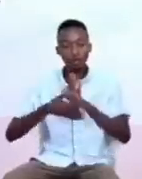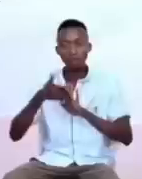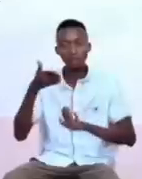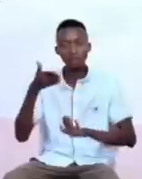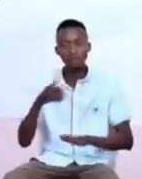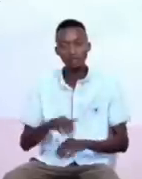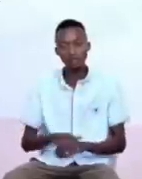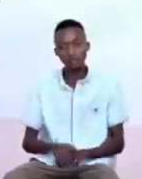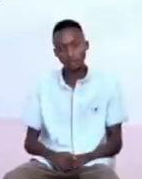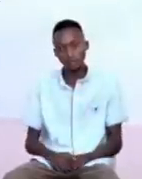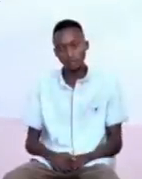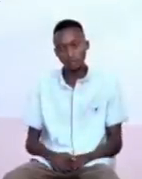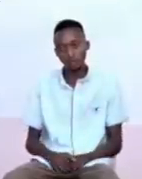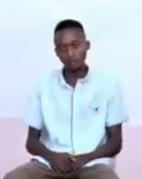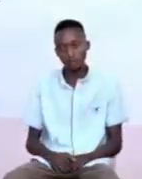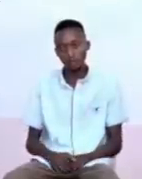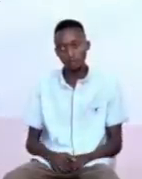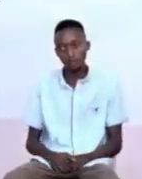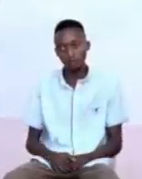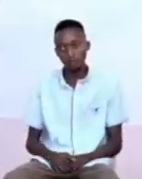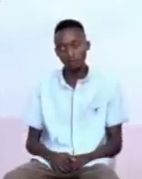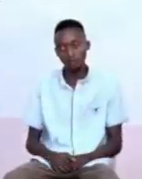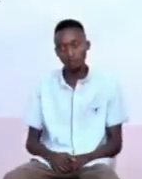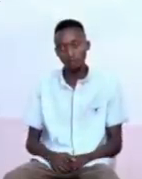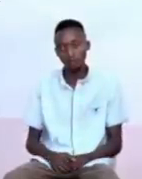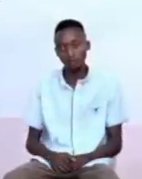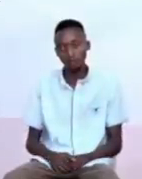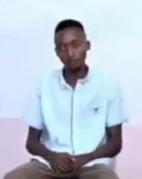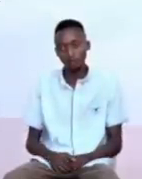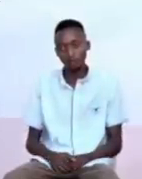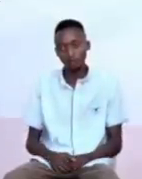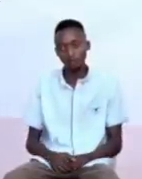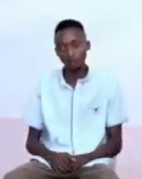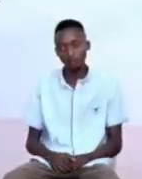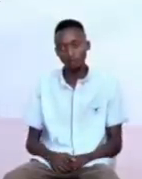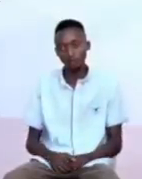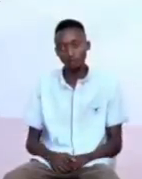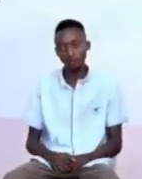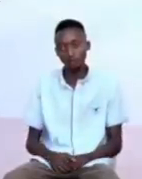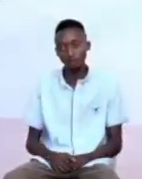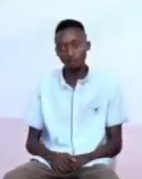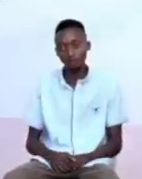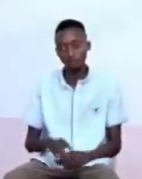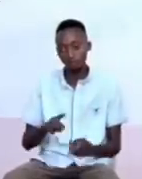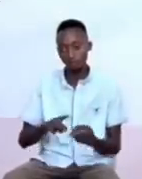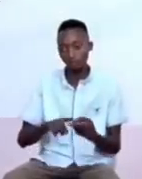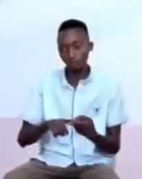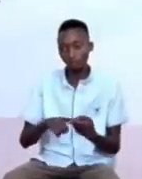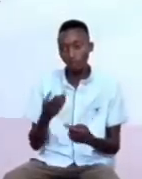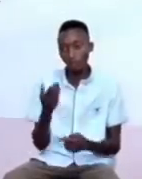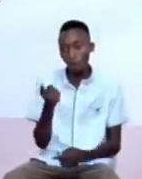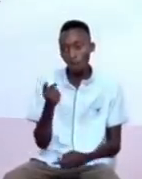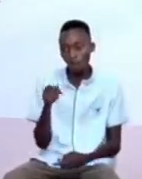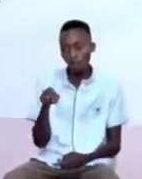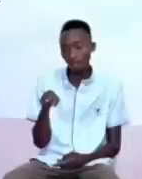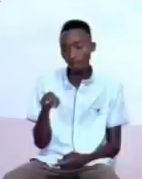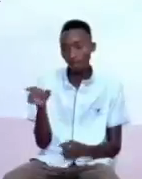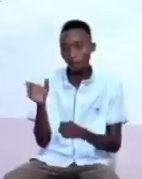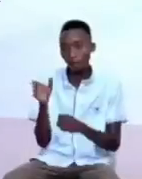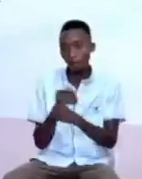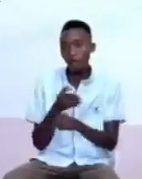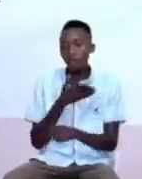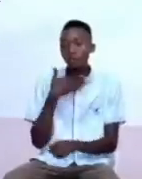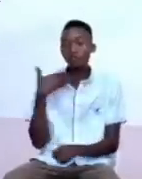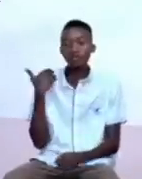Hutaelewa omena mpaka uende kule Kisumu na huku na nini ndio utaelewa vizuri. Nikute na kajuisi kaembe sivuki.